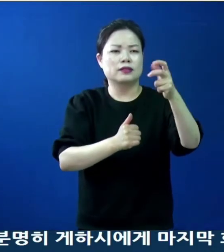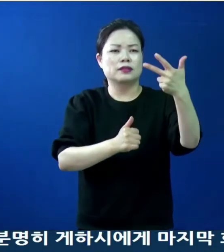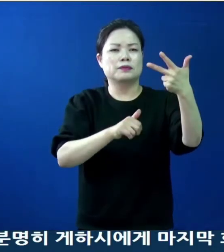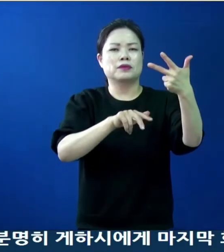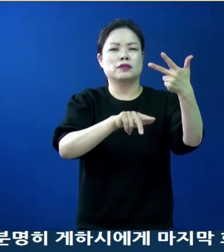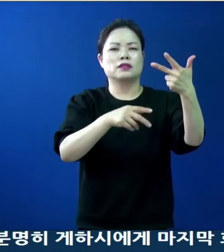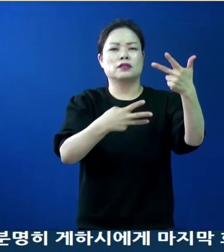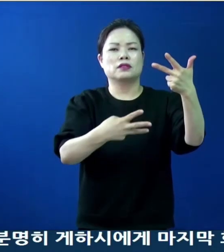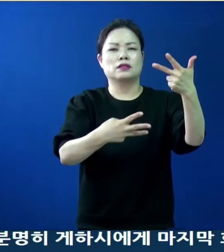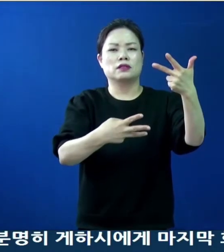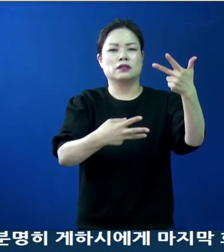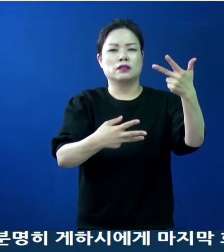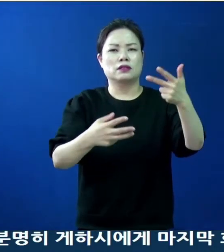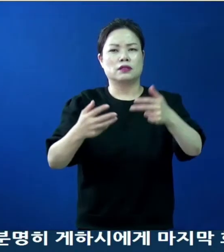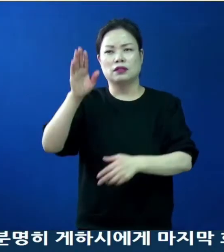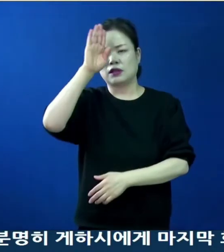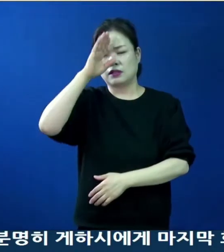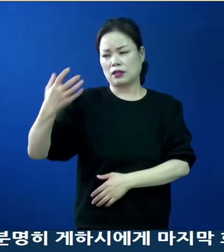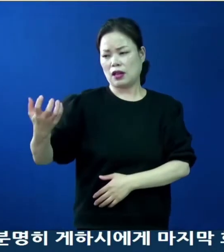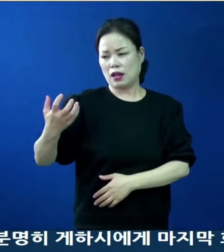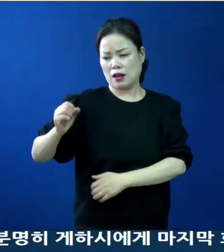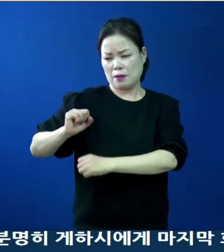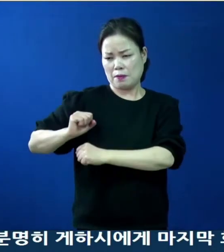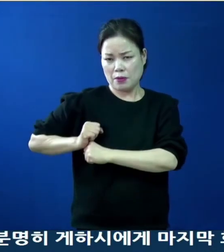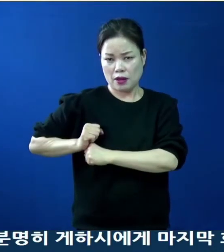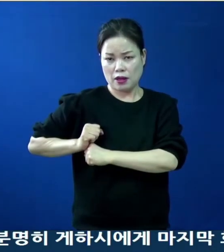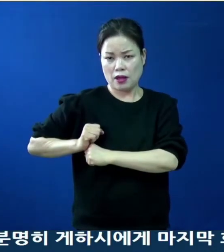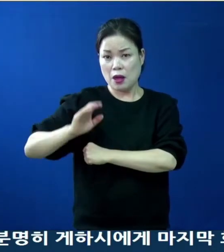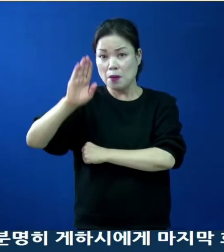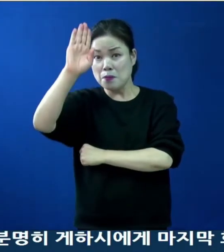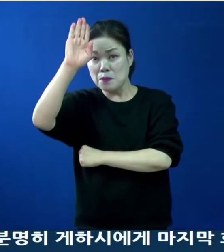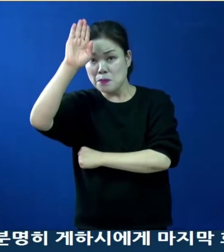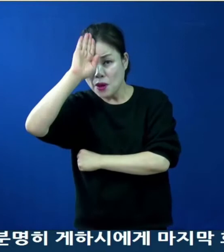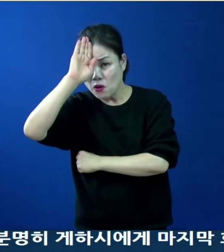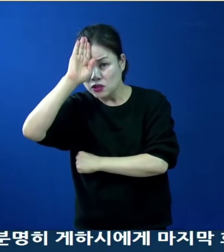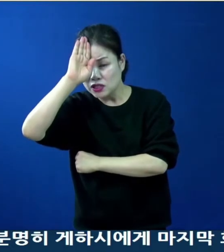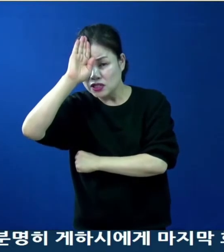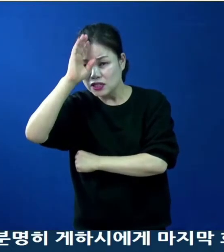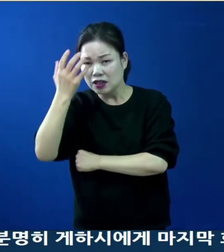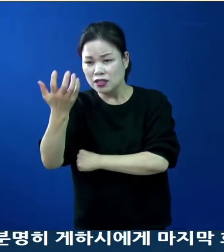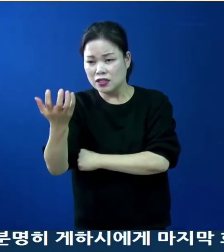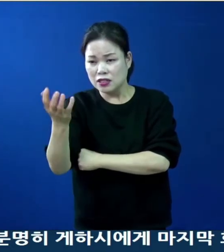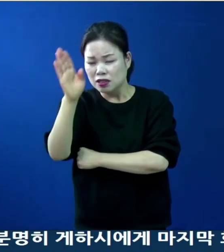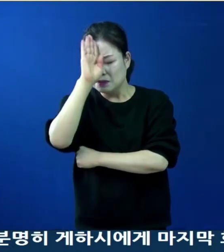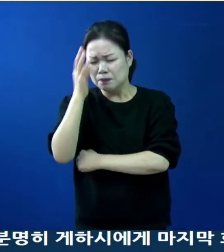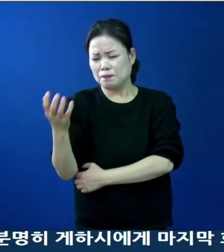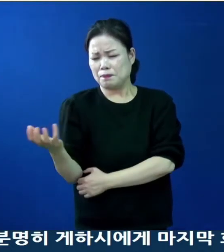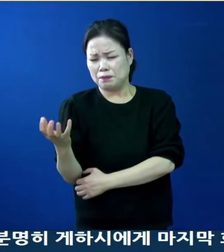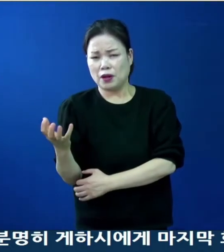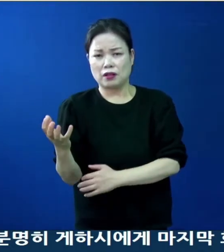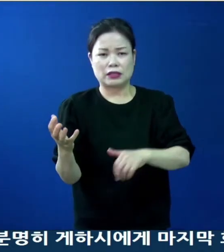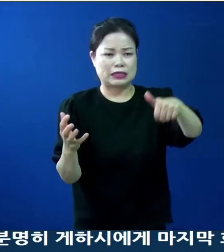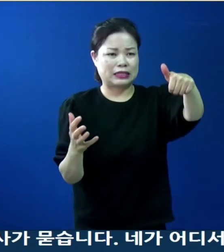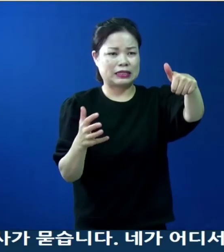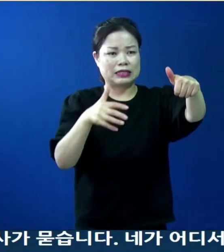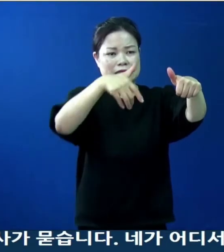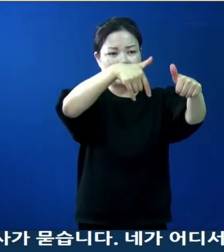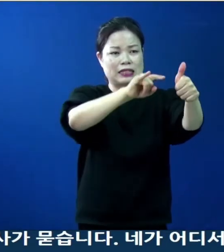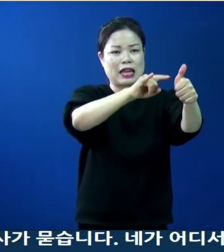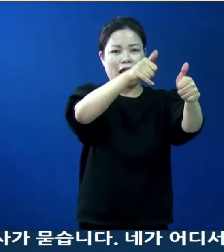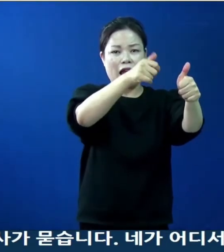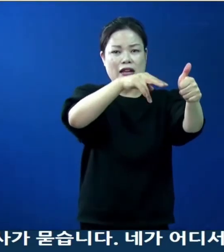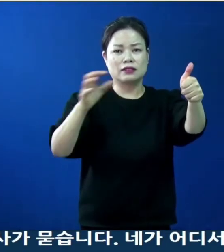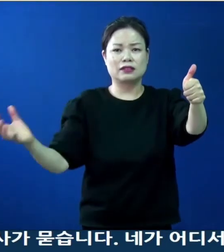보듯이 나아만의 나병이 게하시에게 옮겨가는 이런 모습이 보이게 됩니다. 나병에